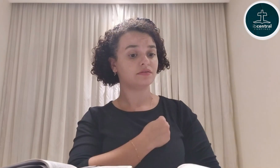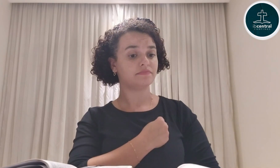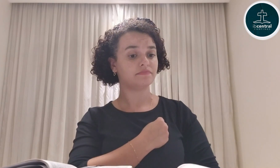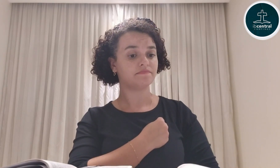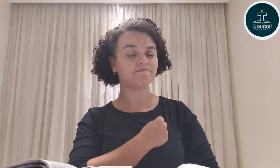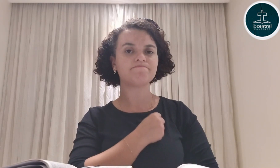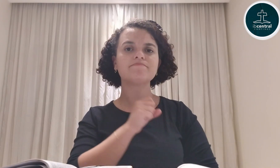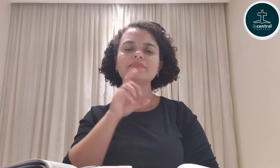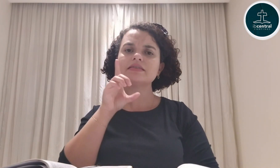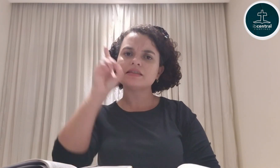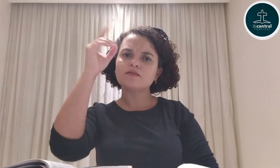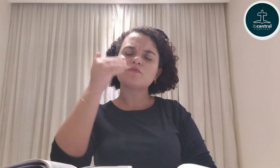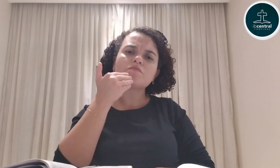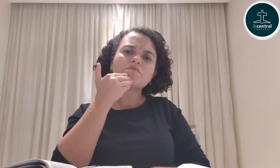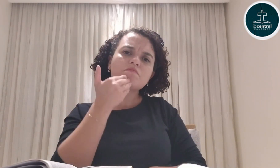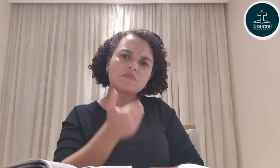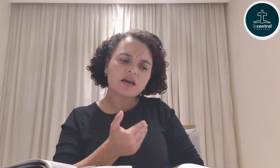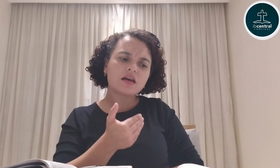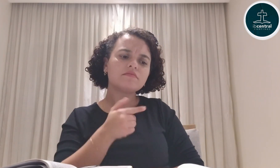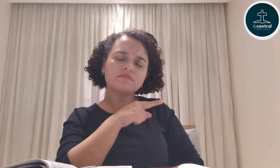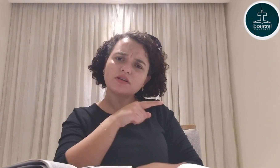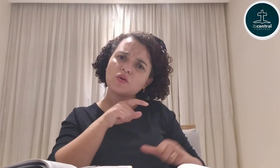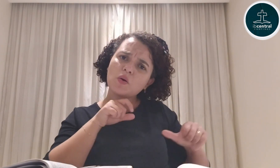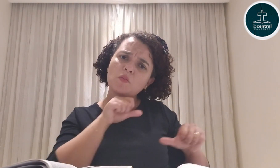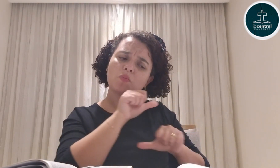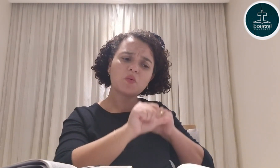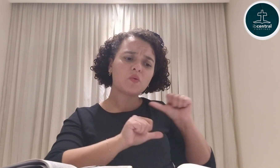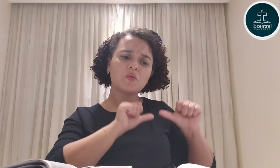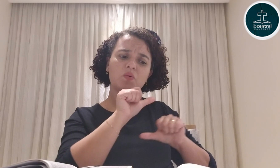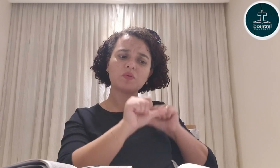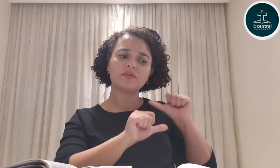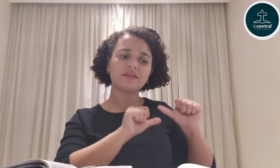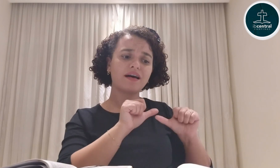Caim era um pecador e precisava de salvação.